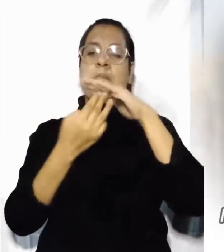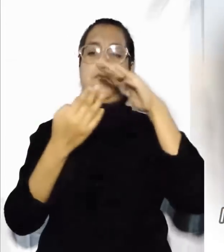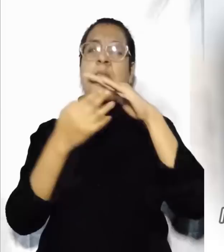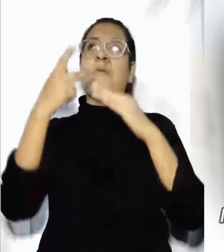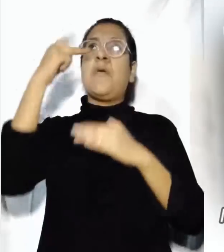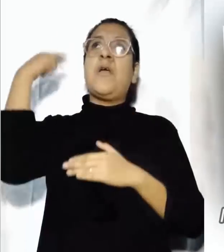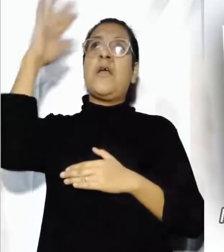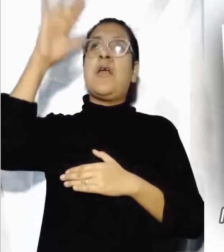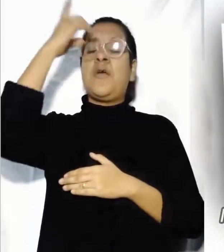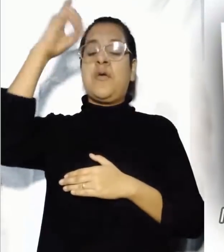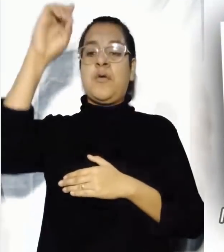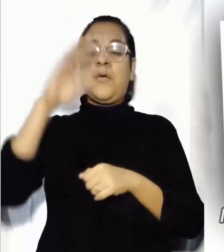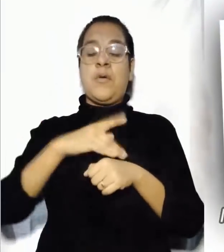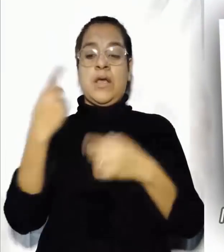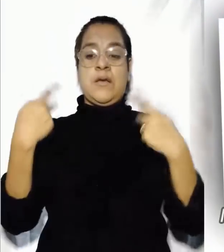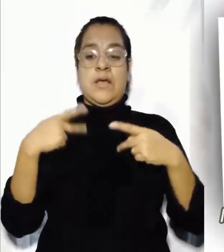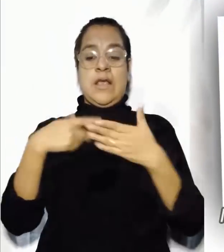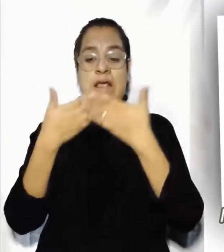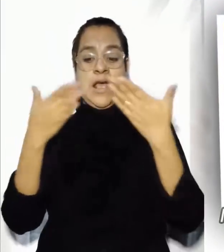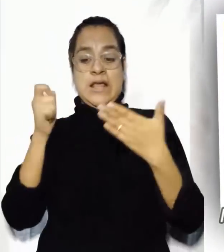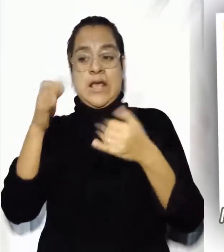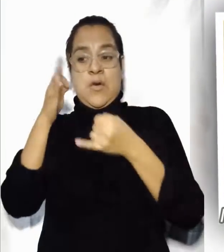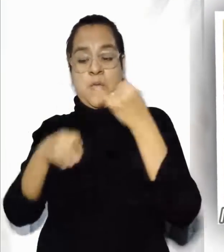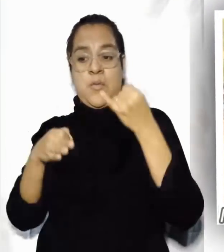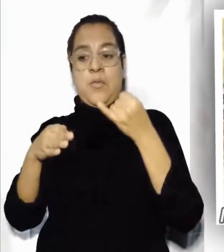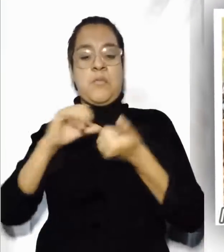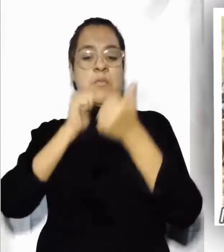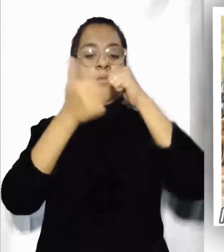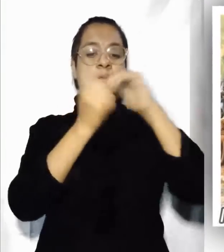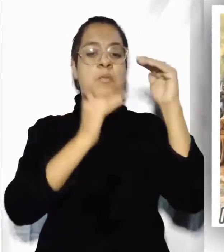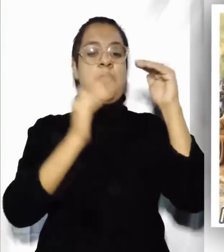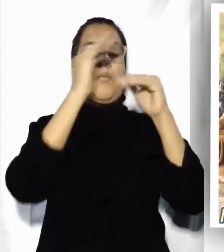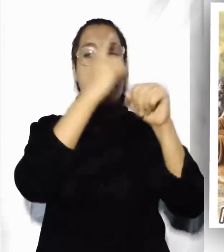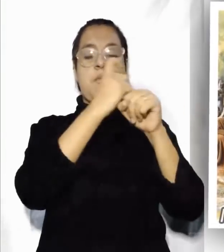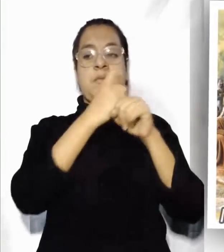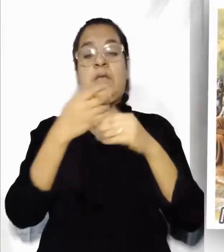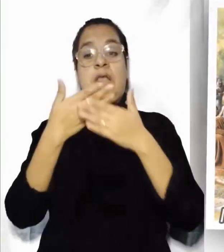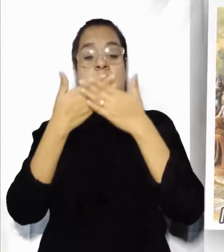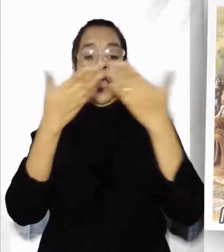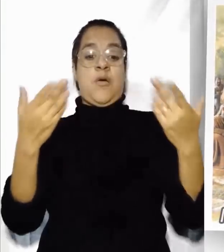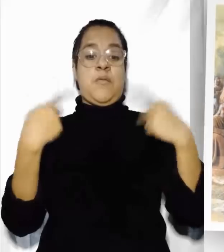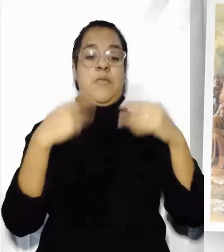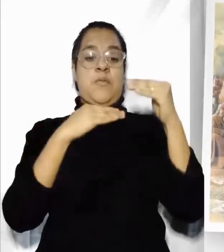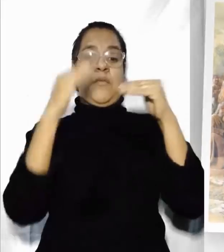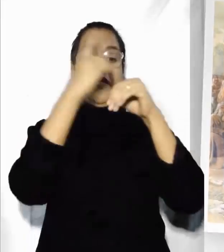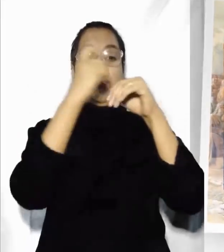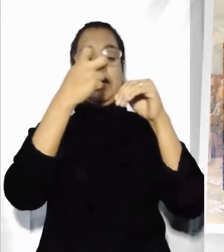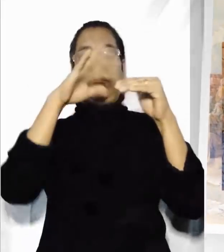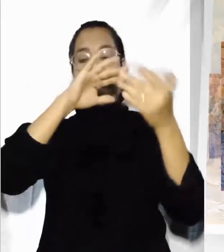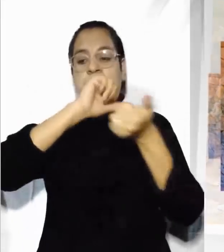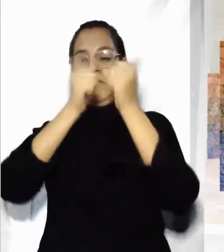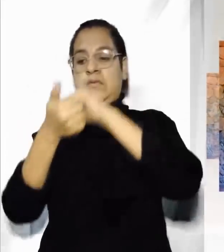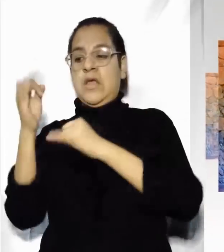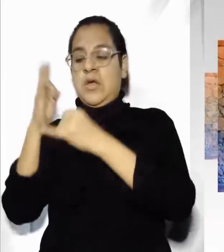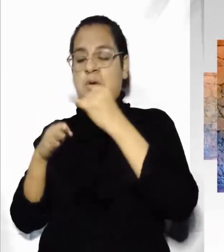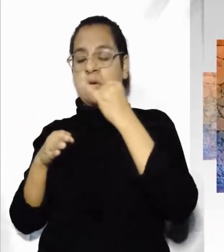banquete del reino de Dios. Pues los que ahora son los últimos serán los primeros, y los que ahora son los primeros serán los